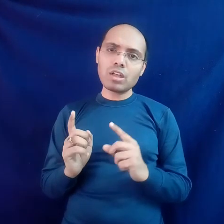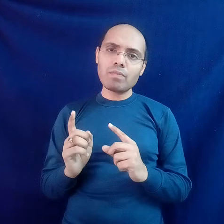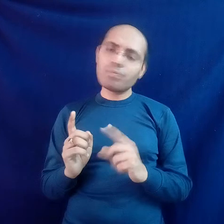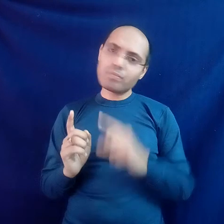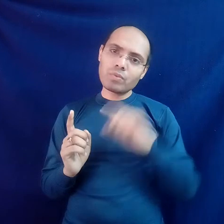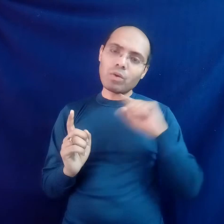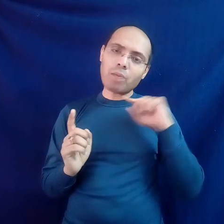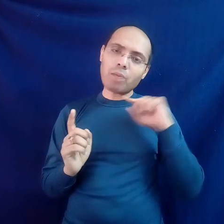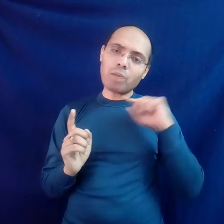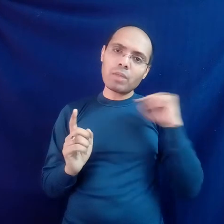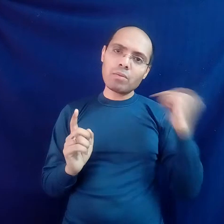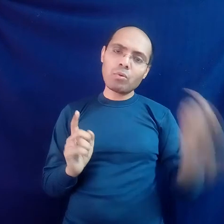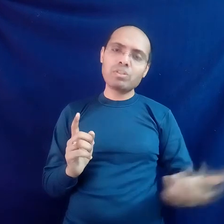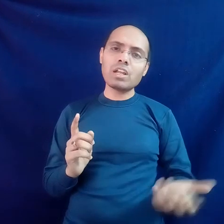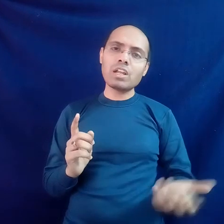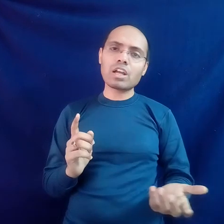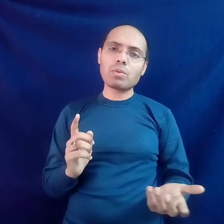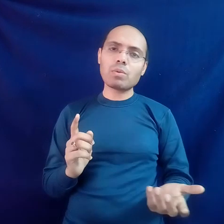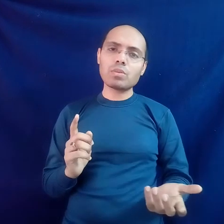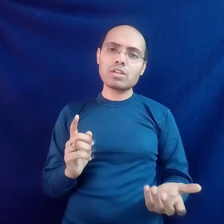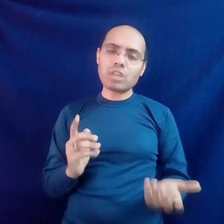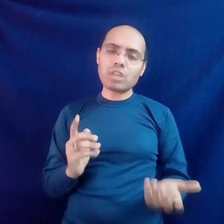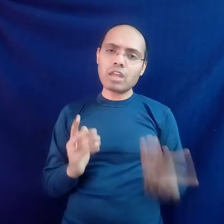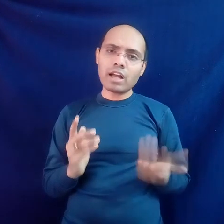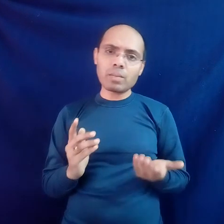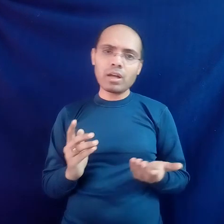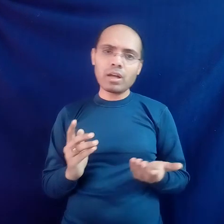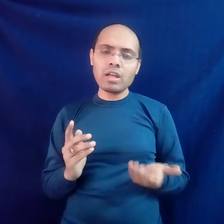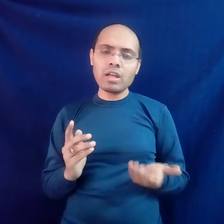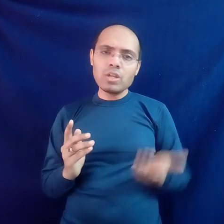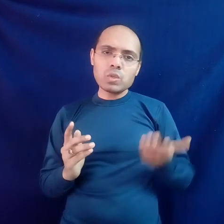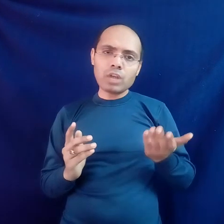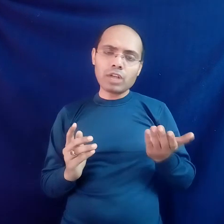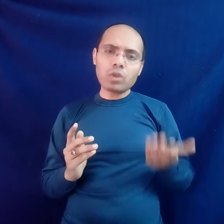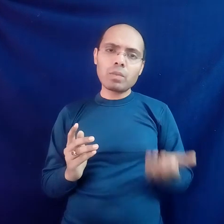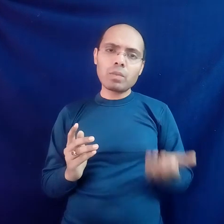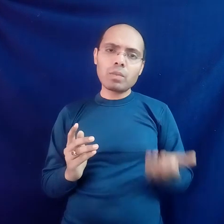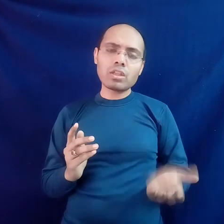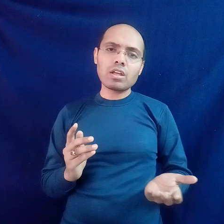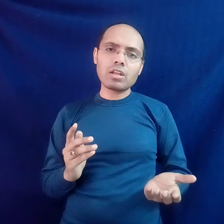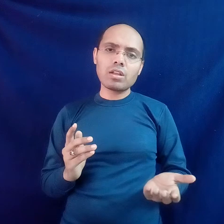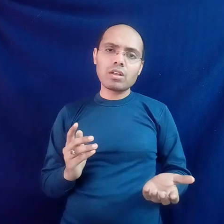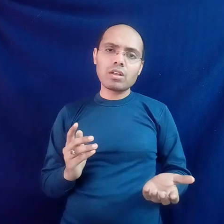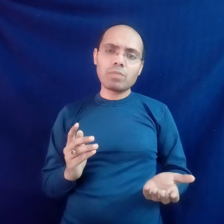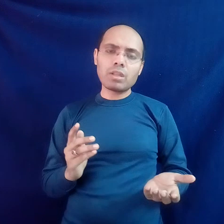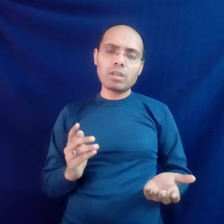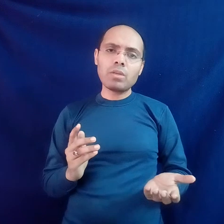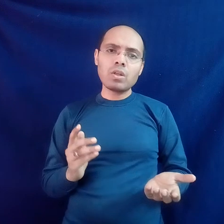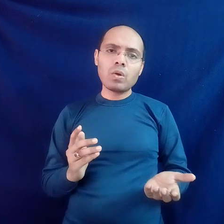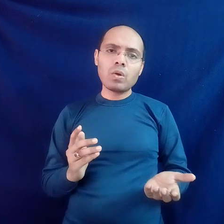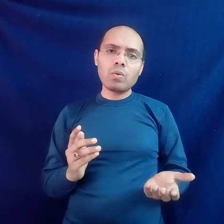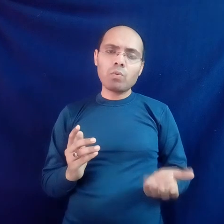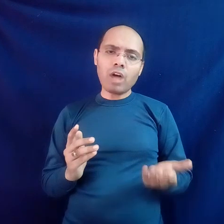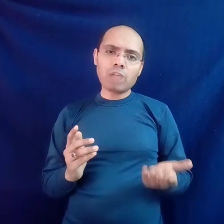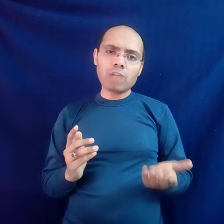जैसे वो अपने ओरिजिनल इलाके में होती है। जैसे एक आत्मा है जो आज कैनॉट प्लेस की है, मतलब वो